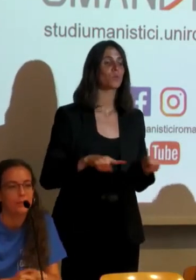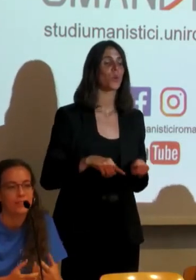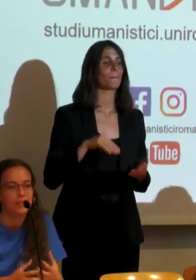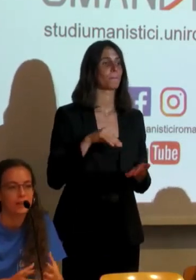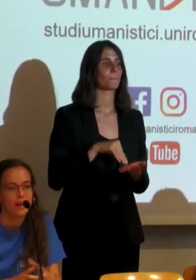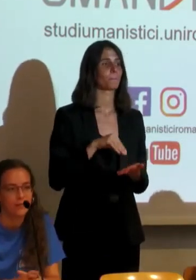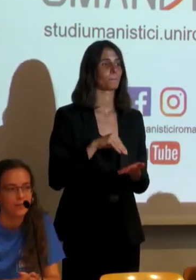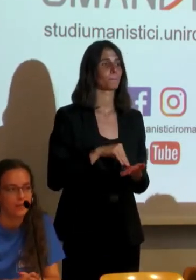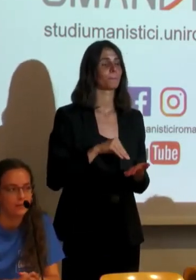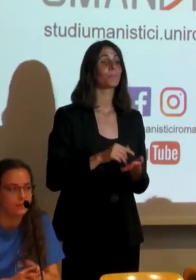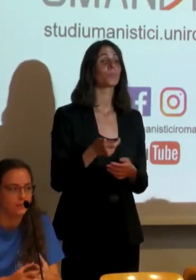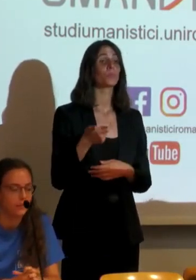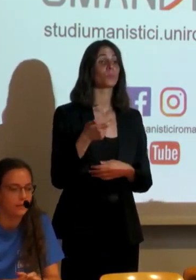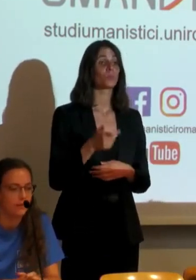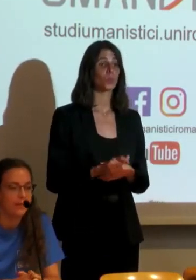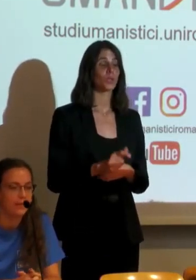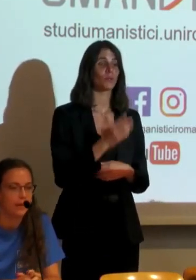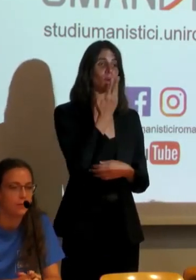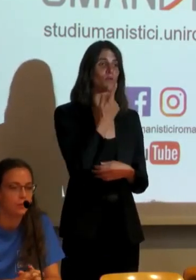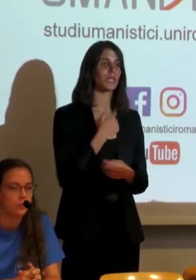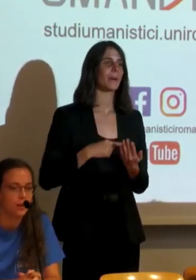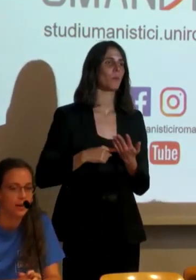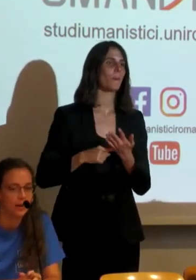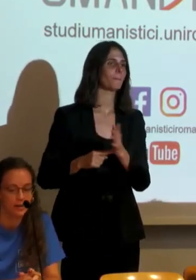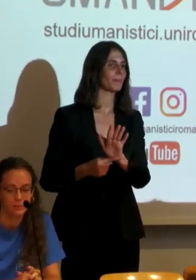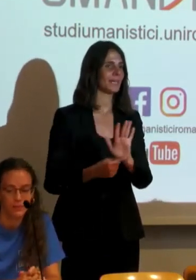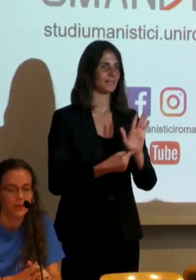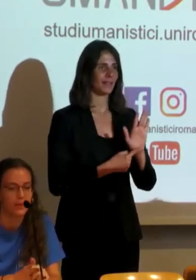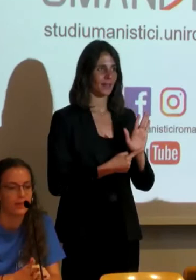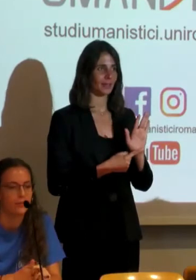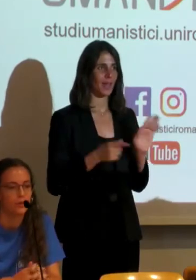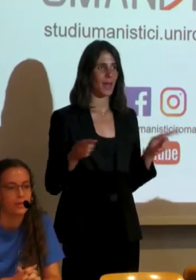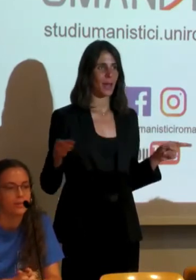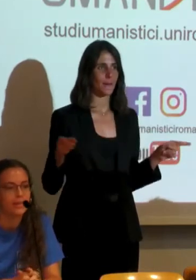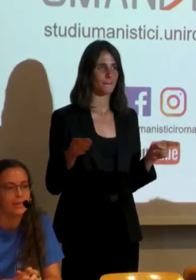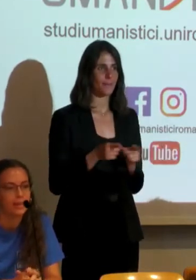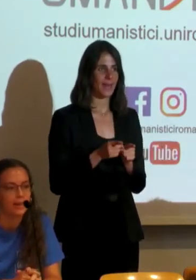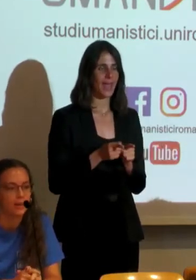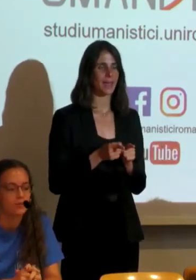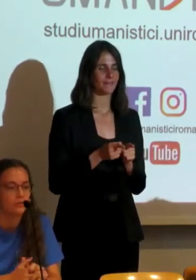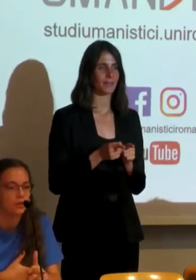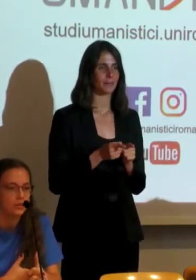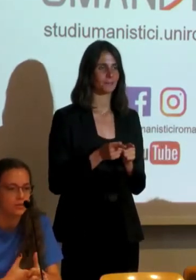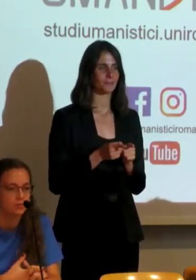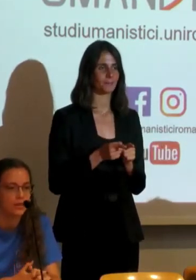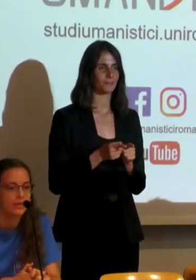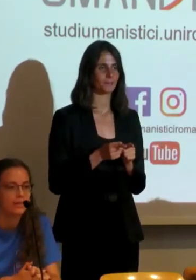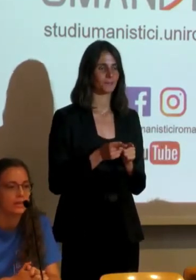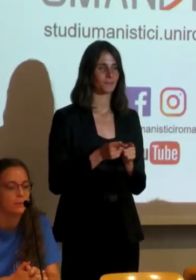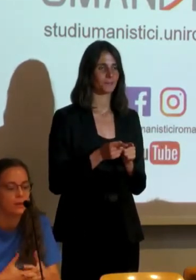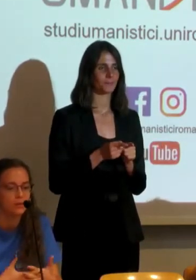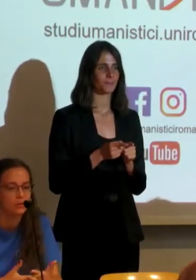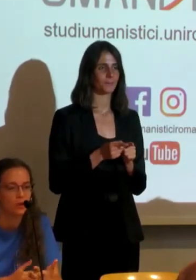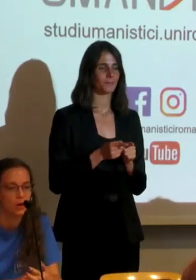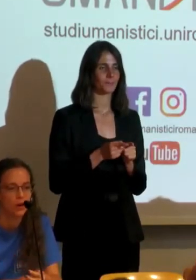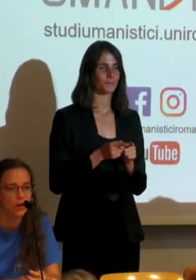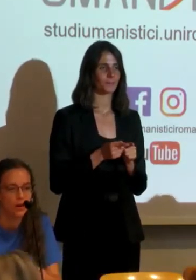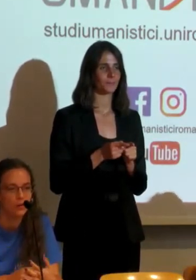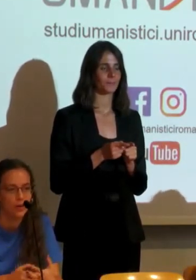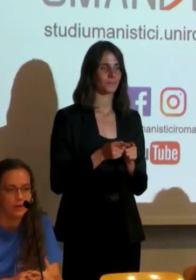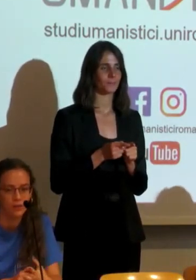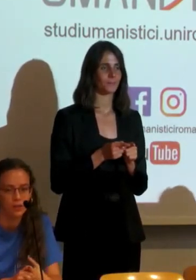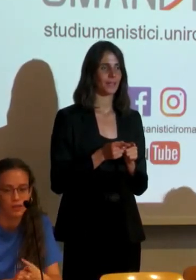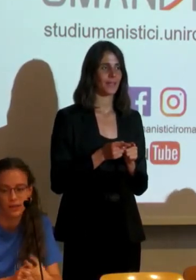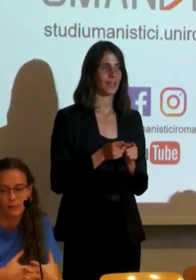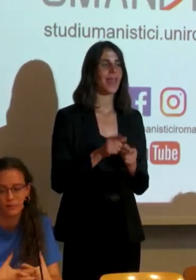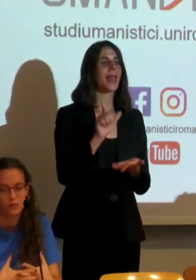per presentarvi brevemente appunto la facoltà di lettere, cosa vuol dire studiare lettere, e per questo